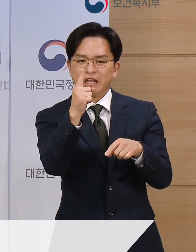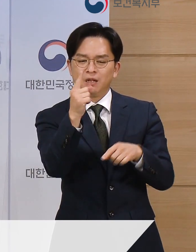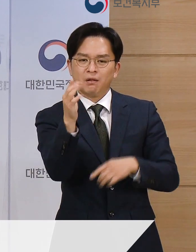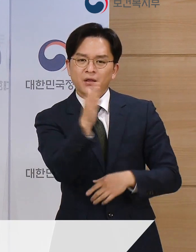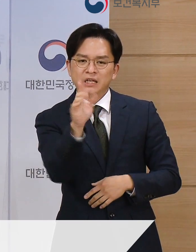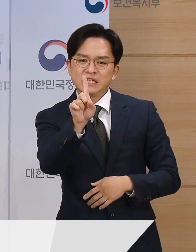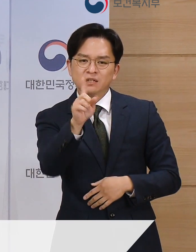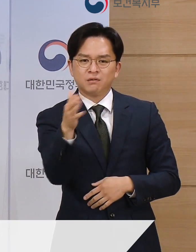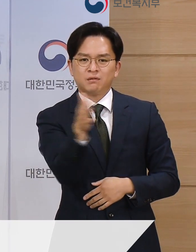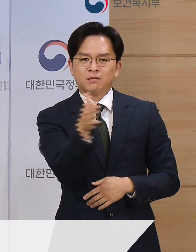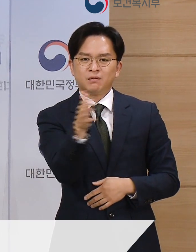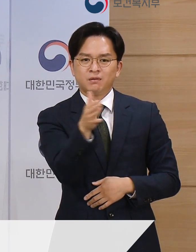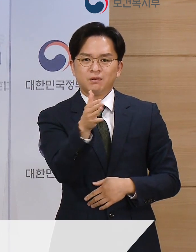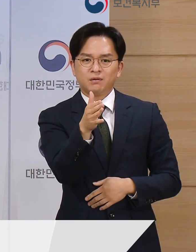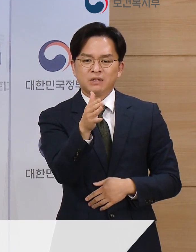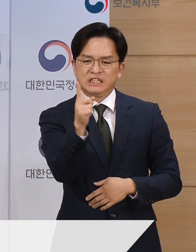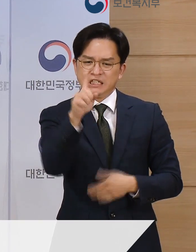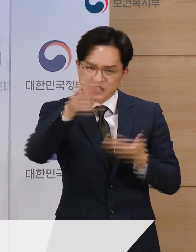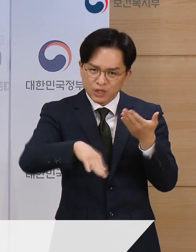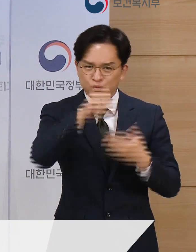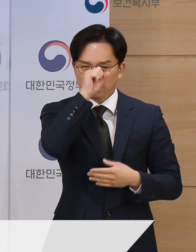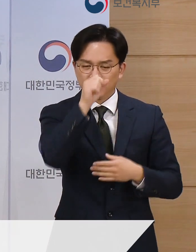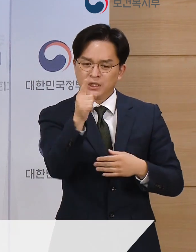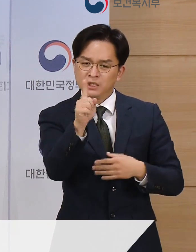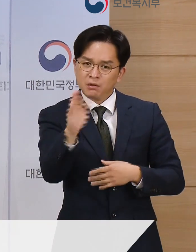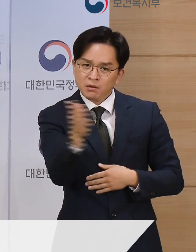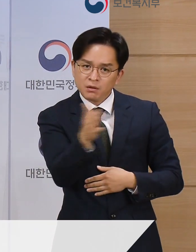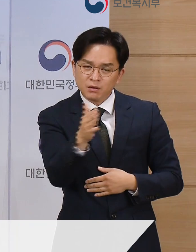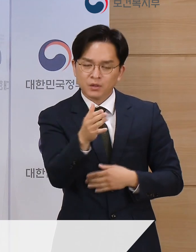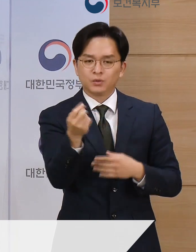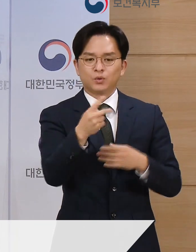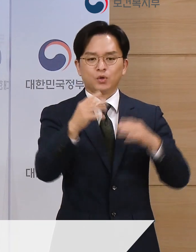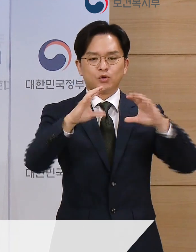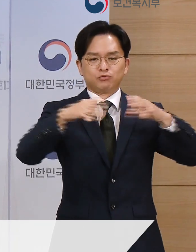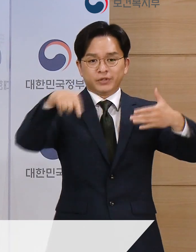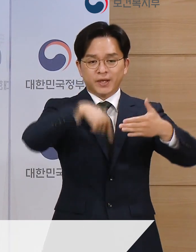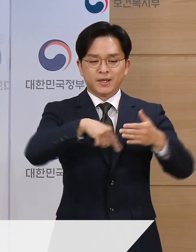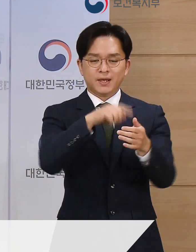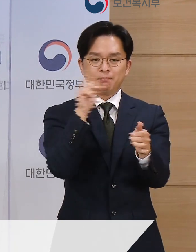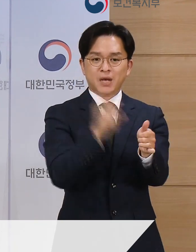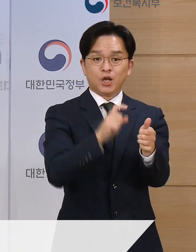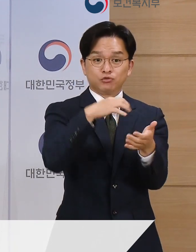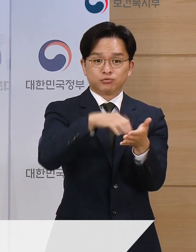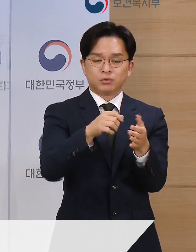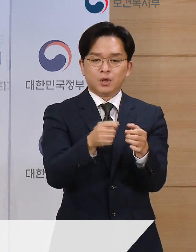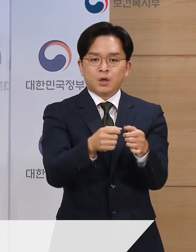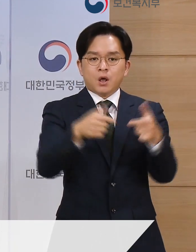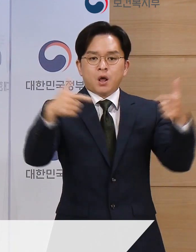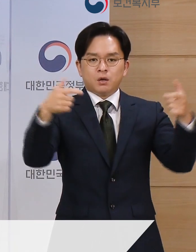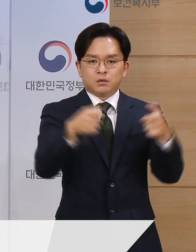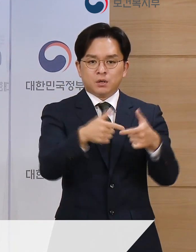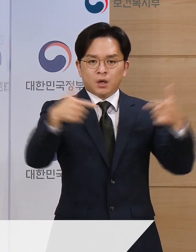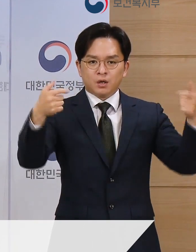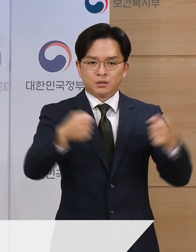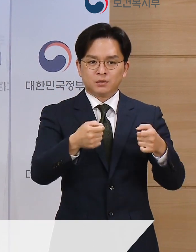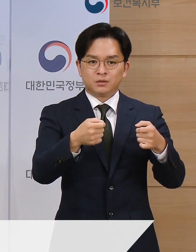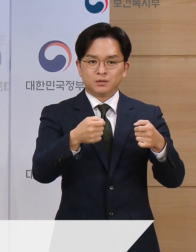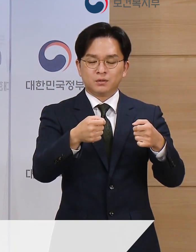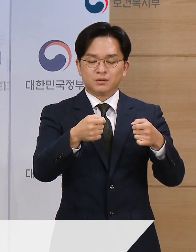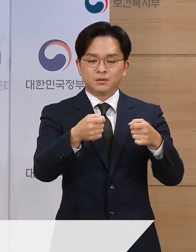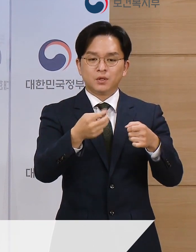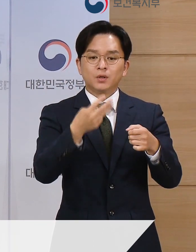있고 국내 발생 환자 수의 감소세가 정체되는 상황으로 특히